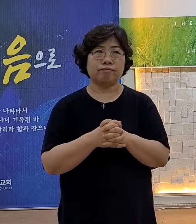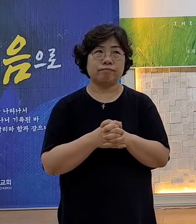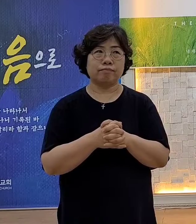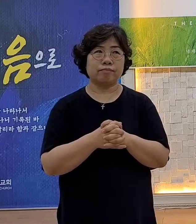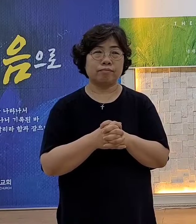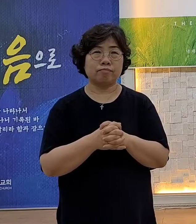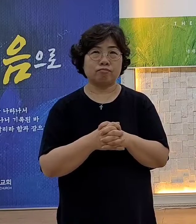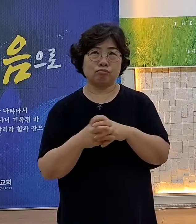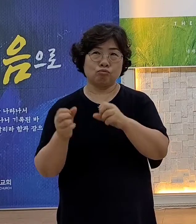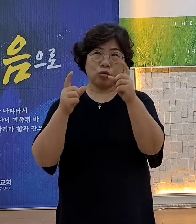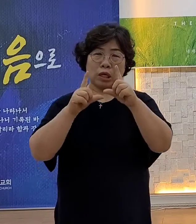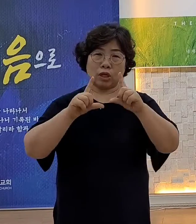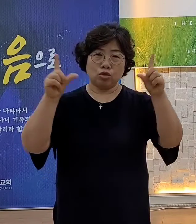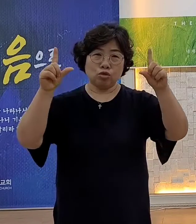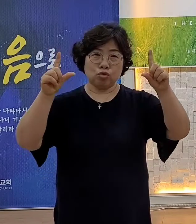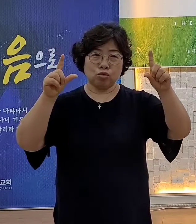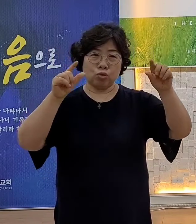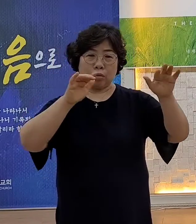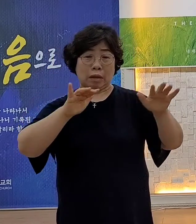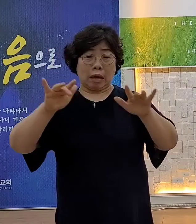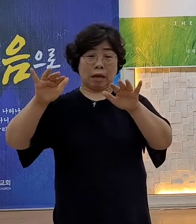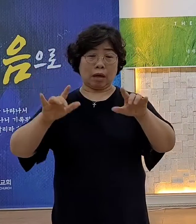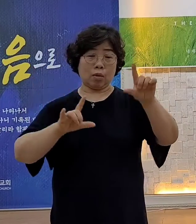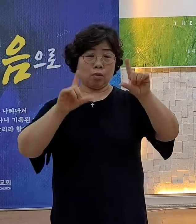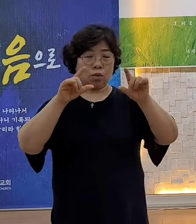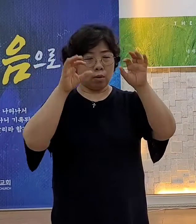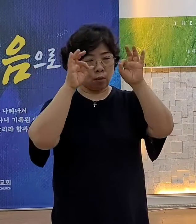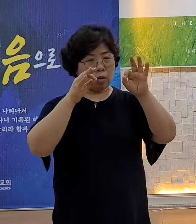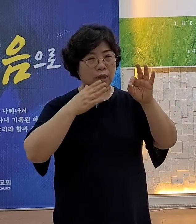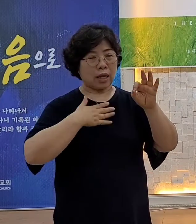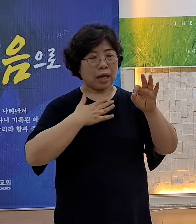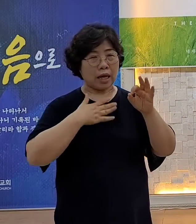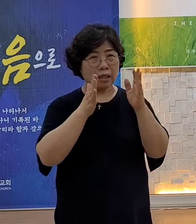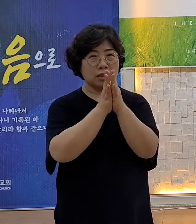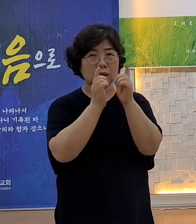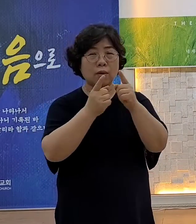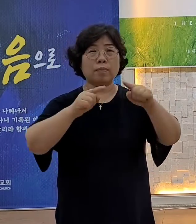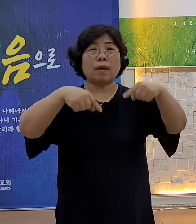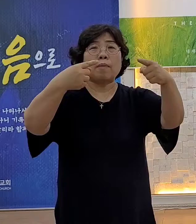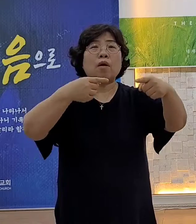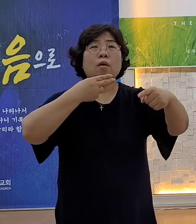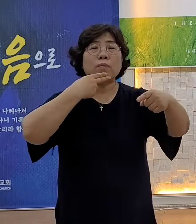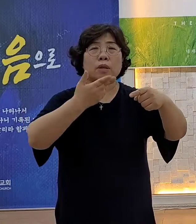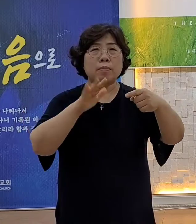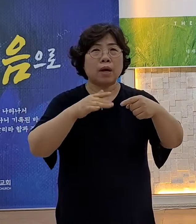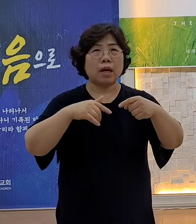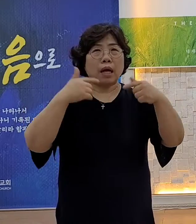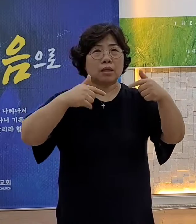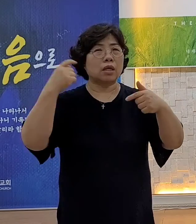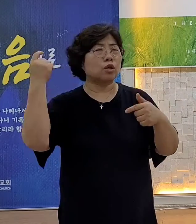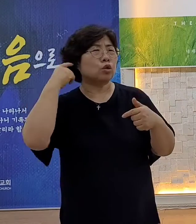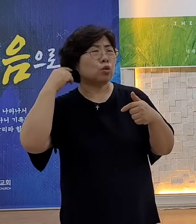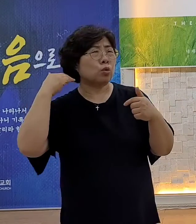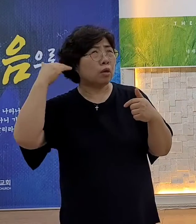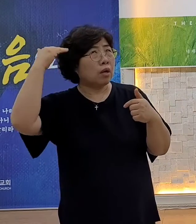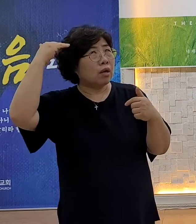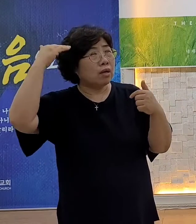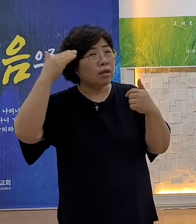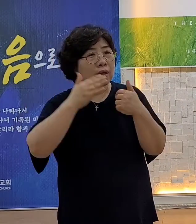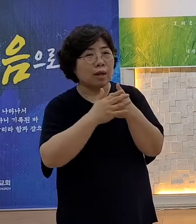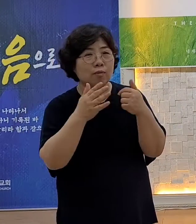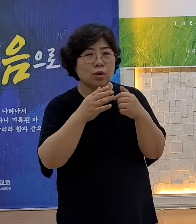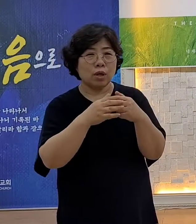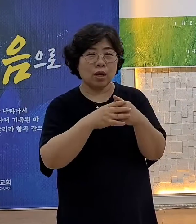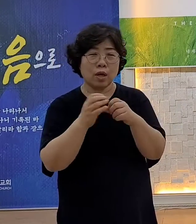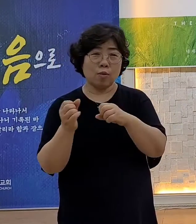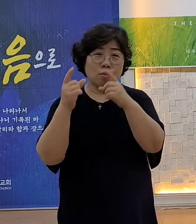연습하면 들은 얘기 찬양인데 저는 지금도 제 머릿속에 한 50%는 기억이 납니다. 그 부활절 칸타타 하면 한 50%는 다